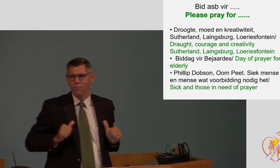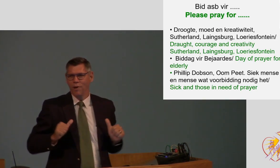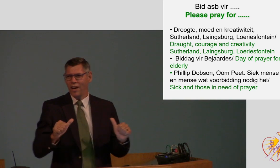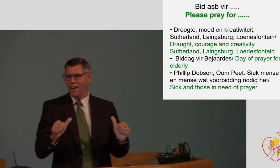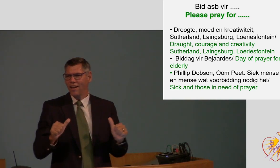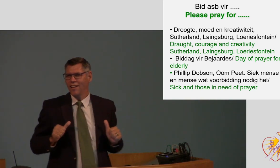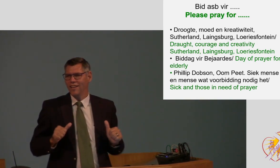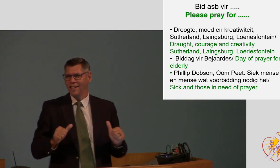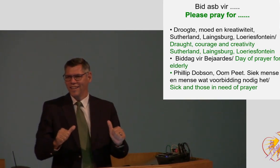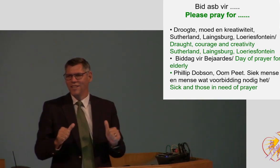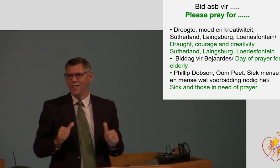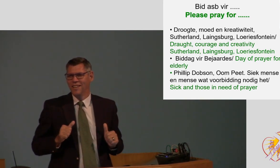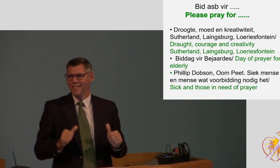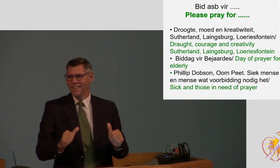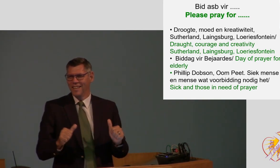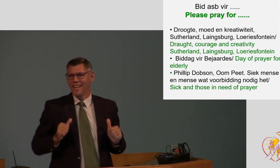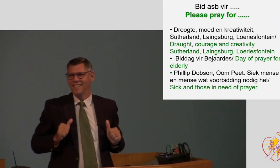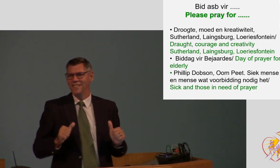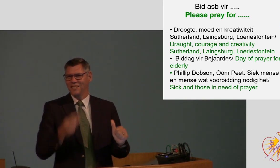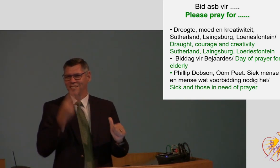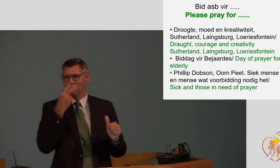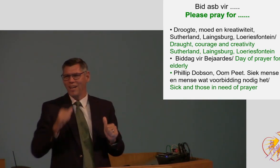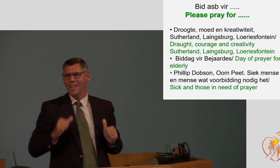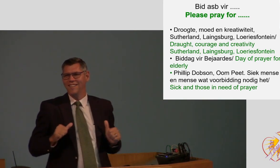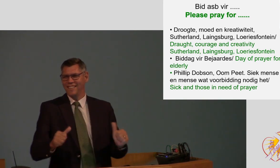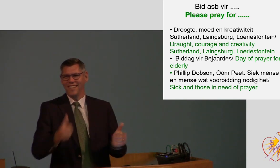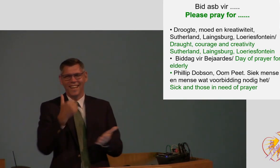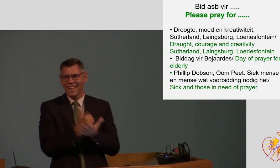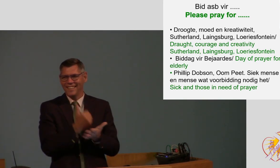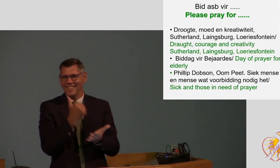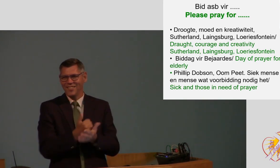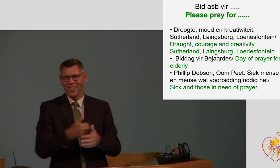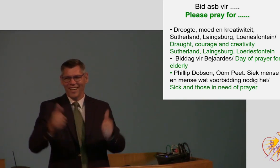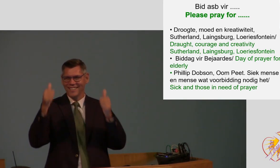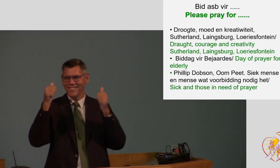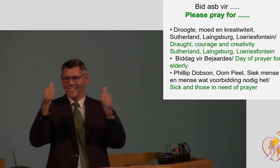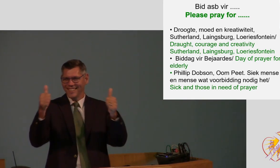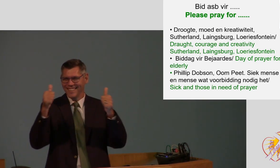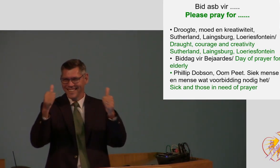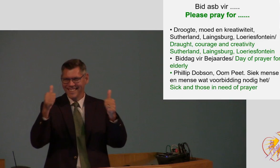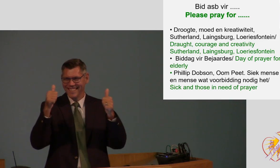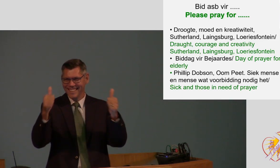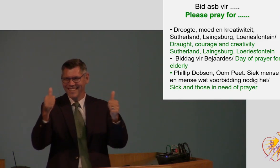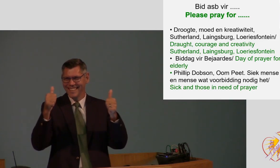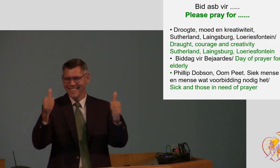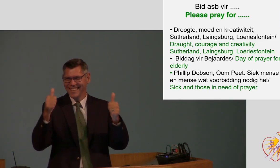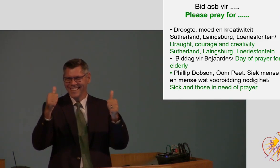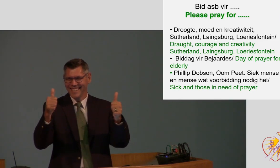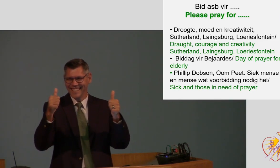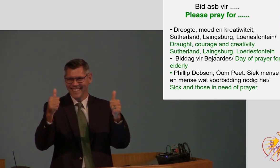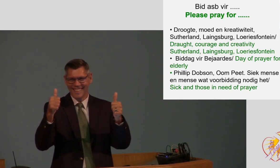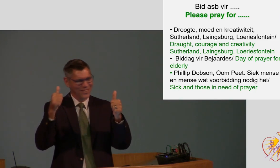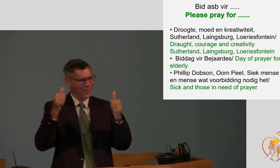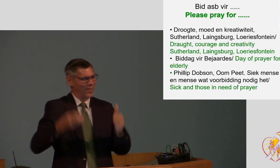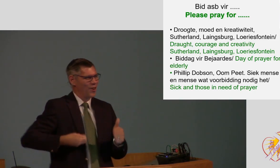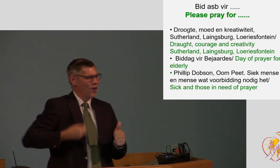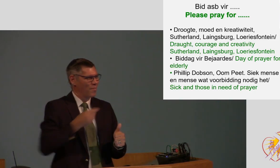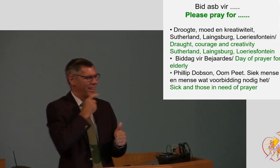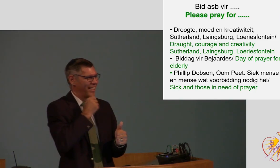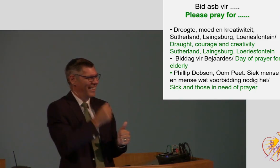Magiel, ek sien, Magiel sien jy, hy sit nog, hy is nog nie, hy is nog 'n jong man.